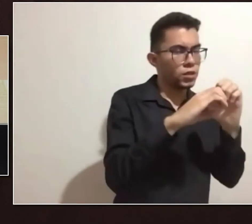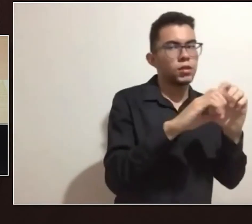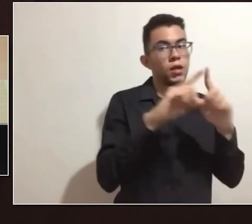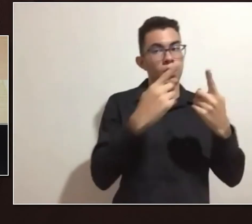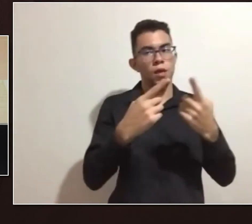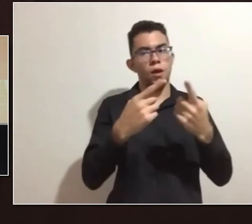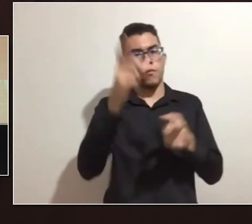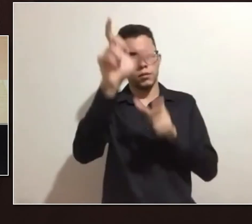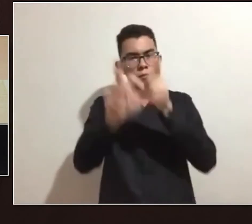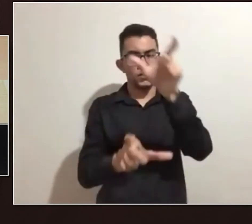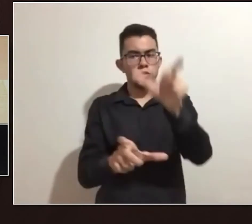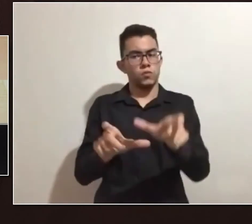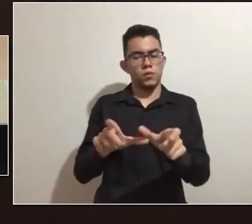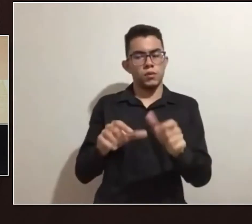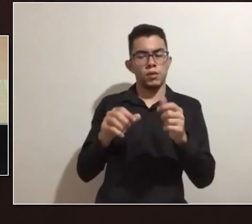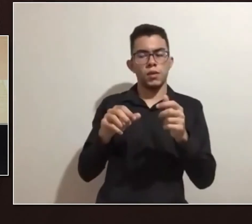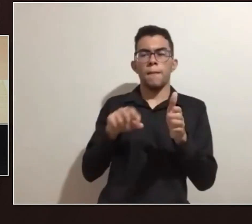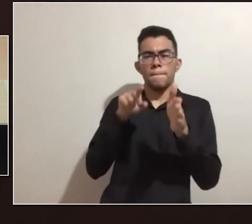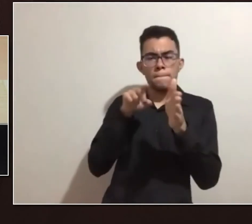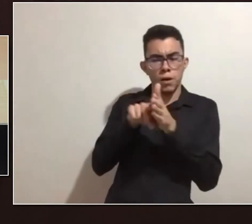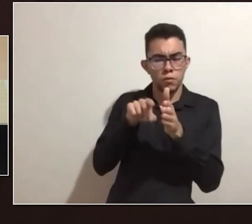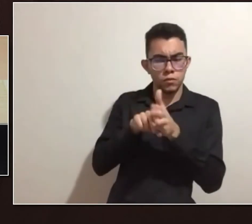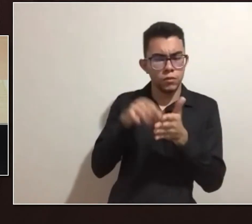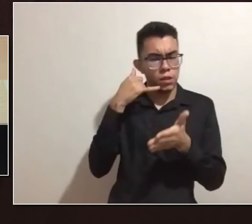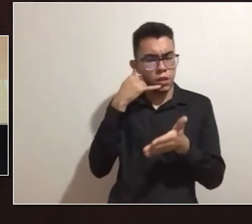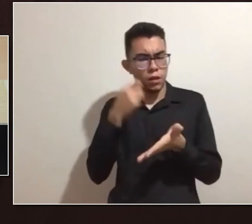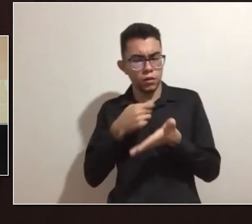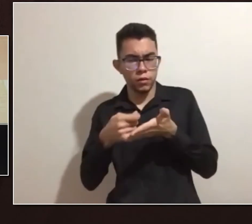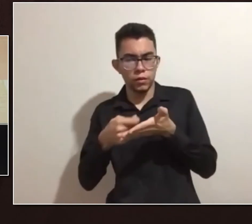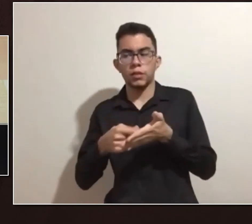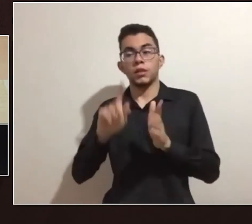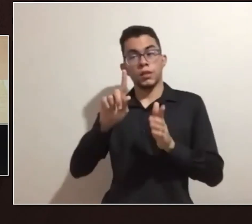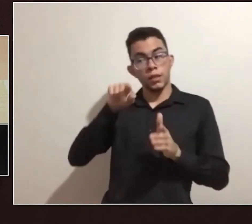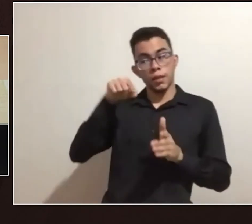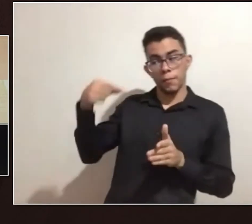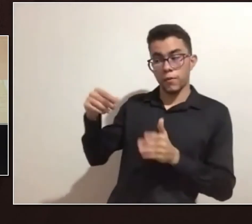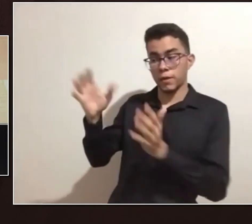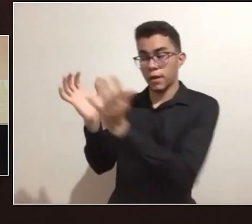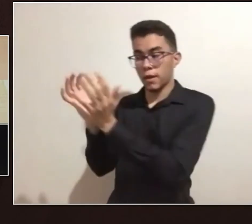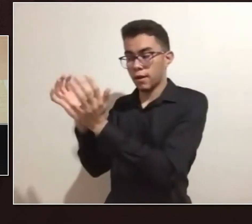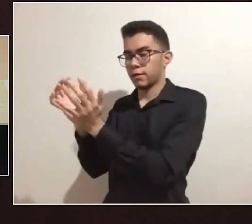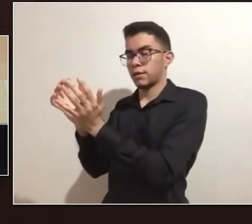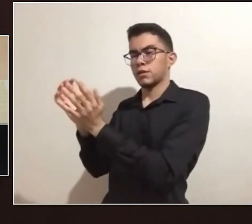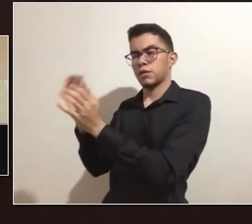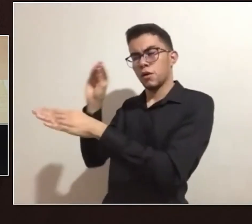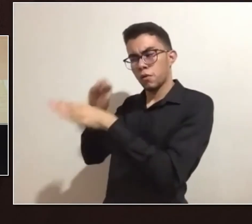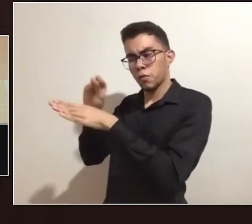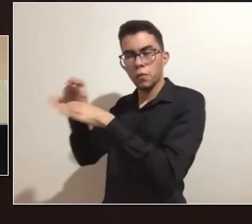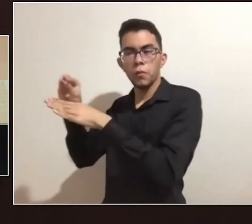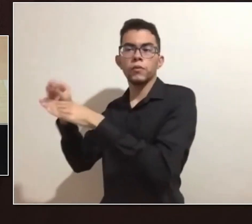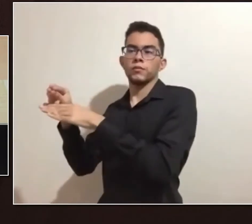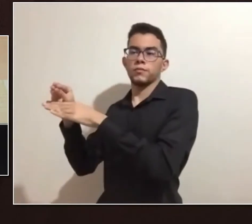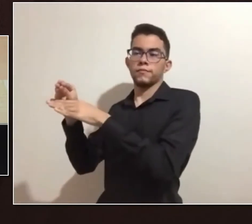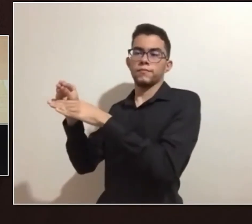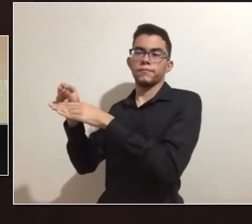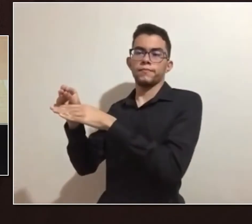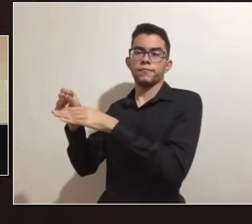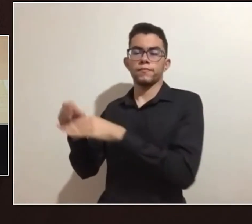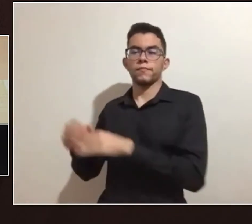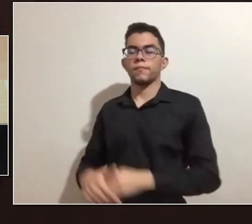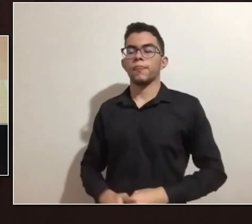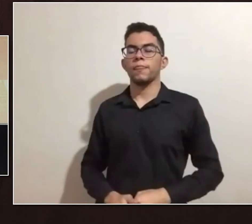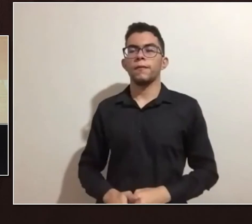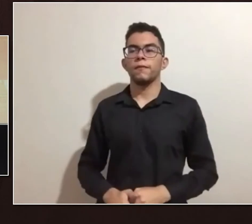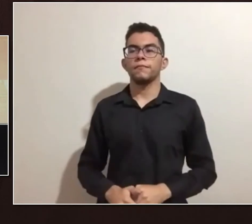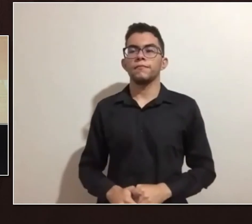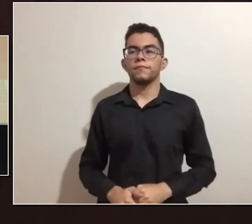4. Tudo vai daqui para frente funcionar direitinho, não é isso? Então, fechou esse ciclo. Então, graças a Deus, irmãos, nós